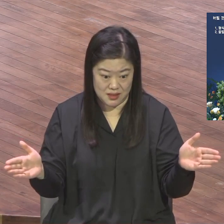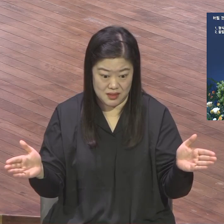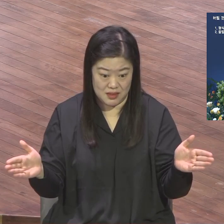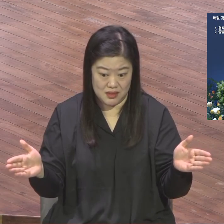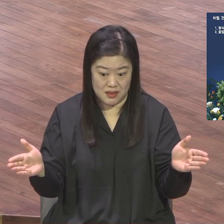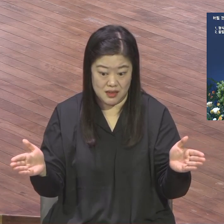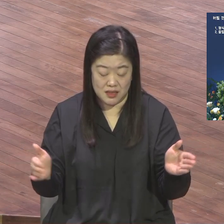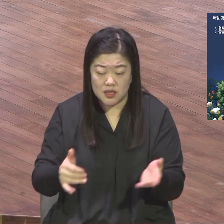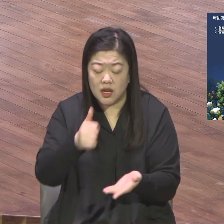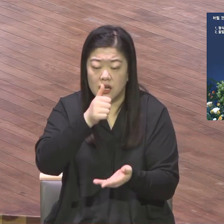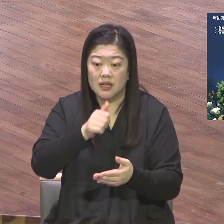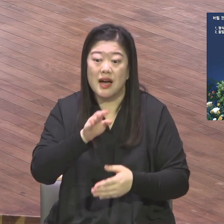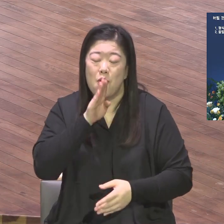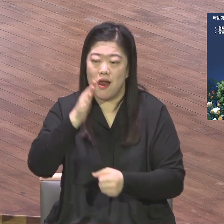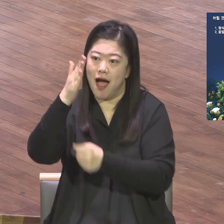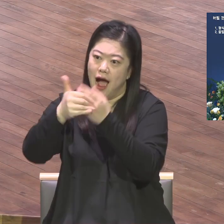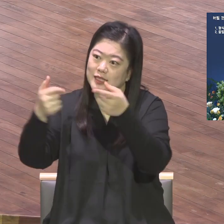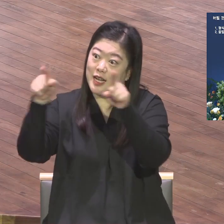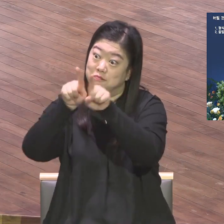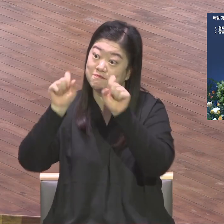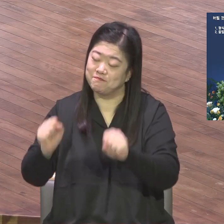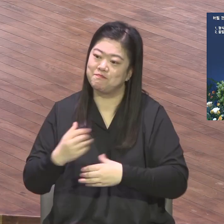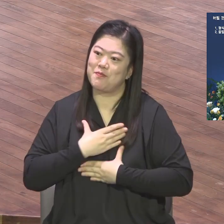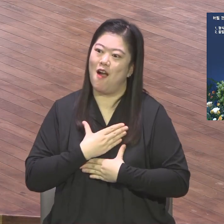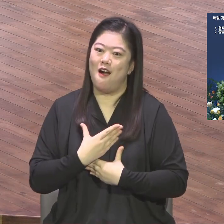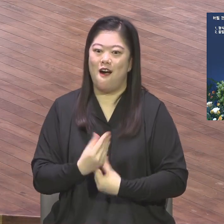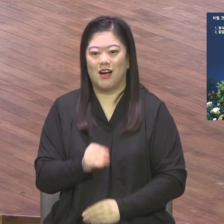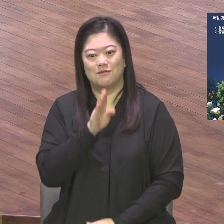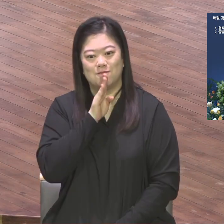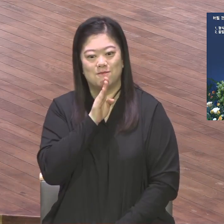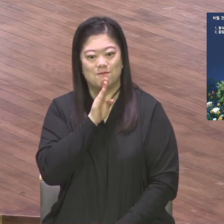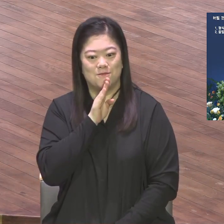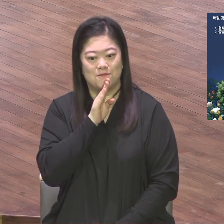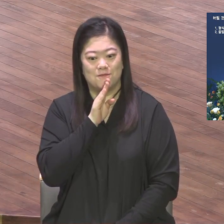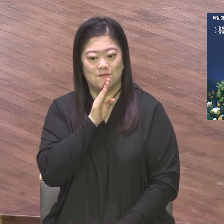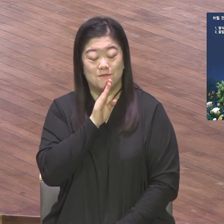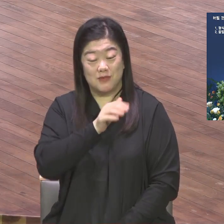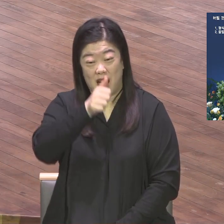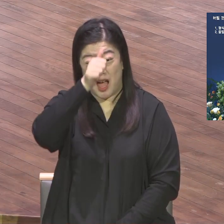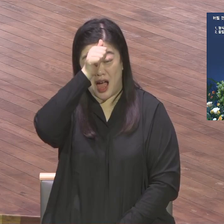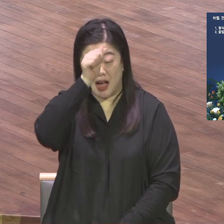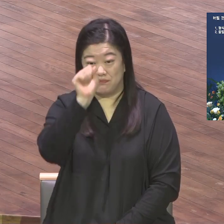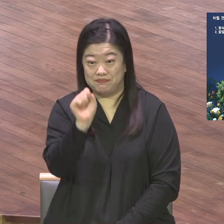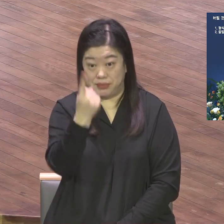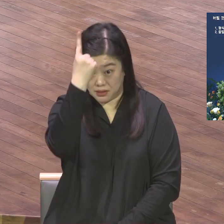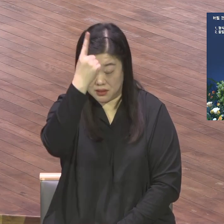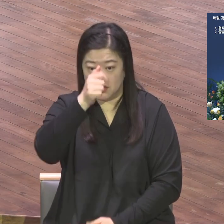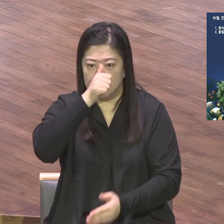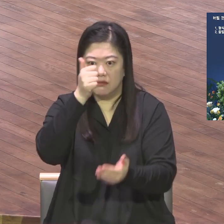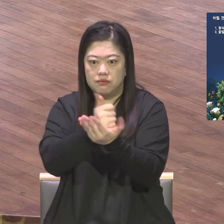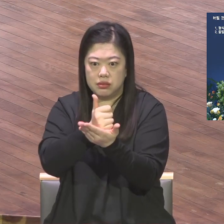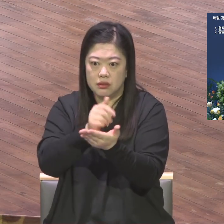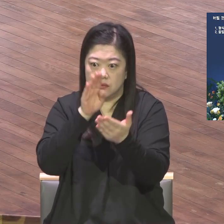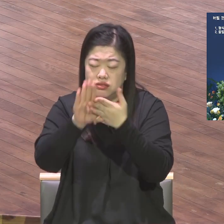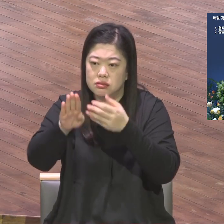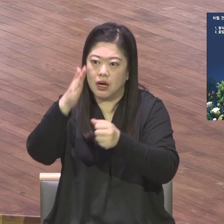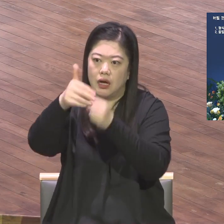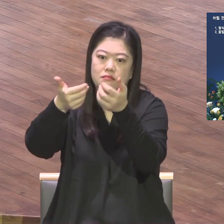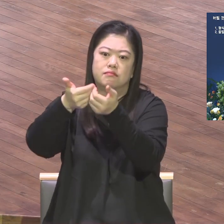안식을 상실해버렸습니다. 안식이 없어요. 하나님을 만나지 못한 사람, 구원받지 못한 사람,